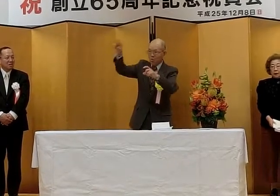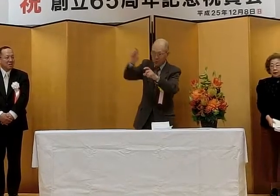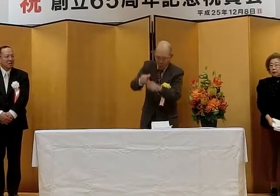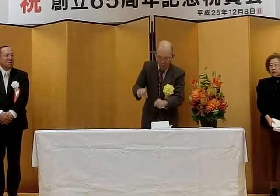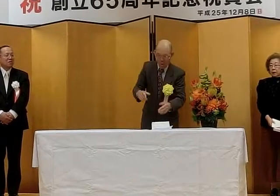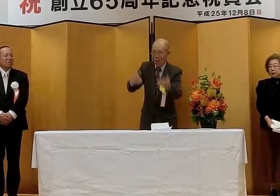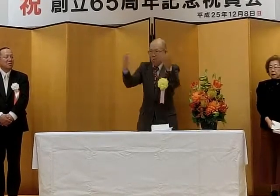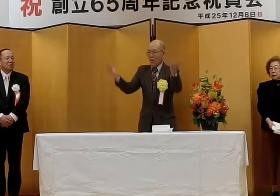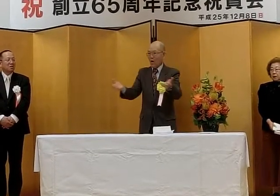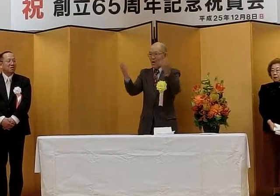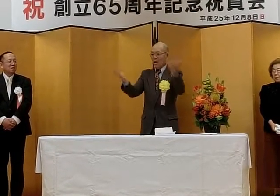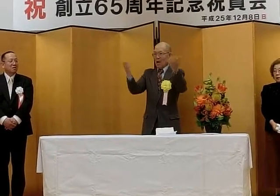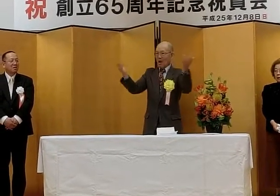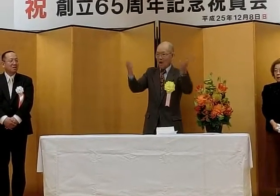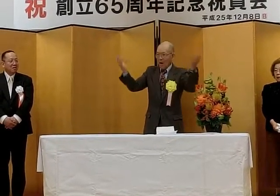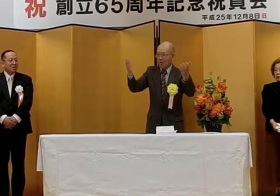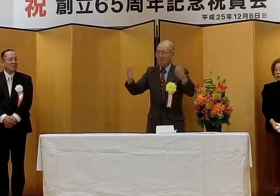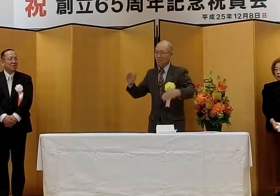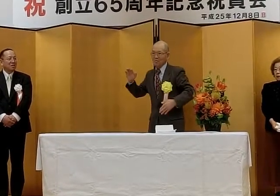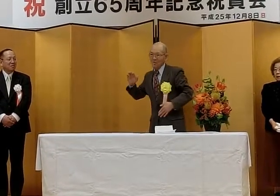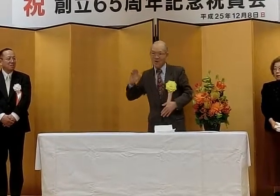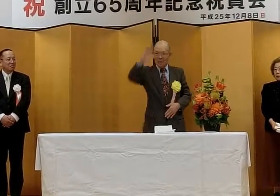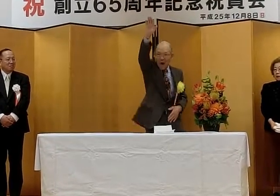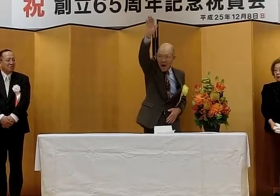皆様もっと盛り上げて